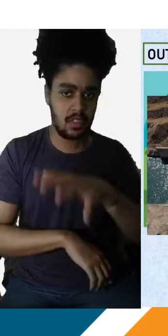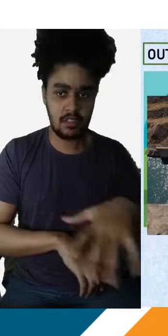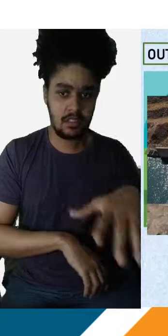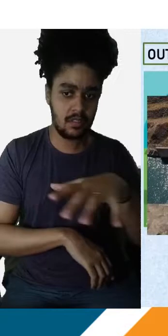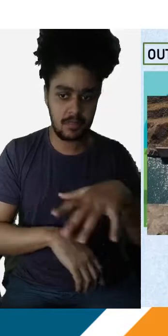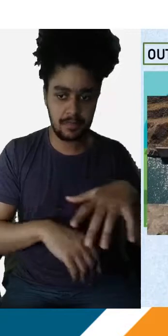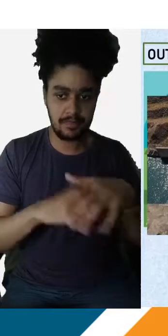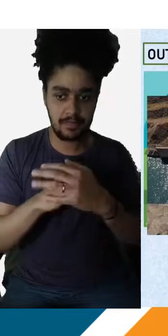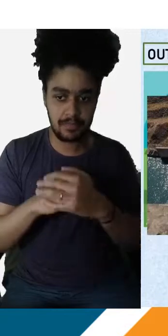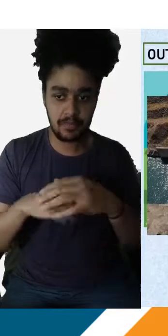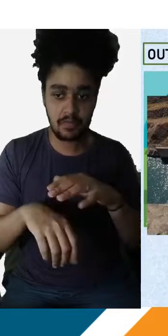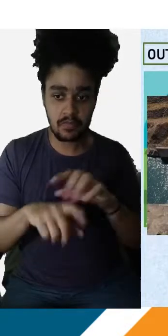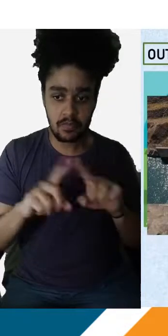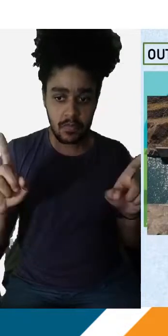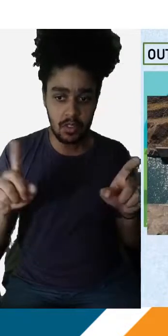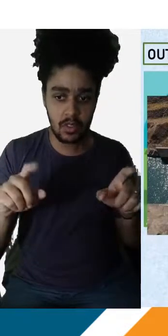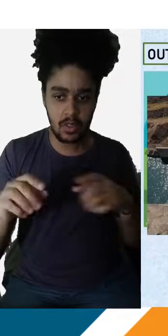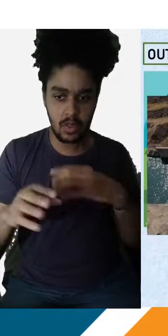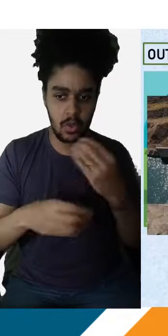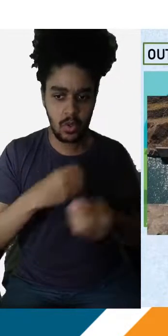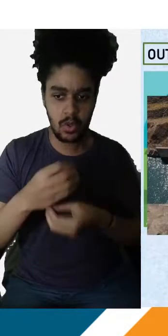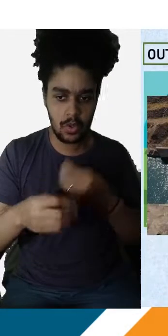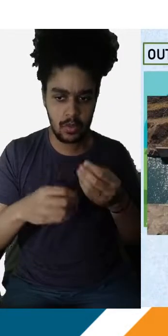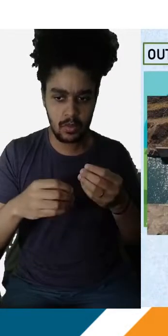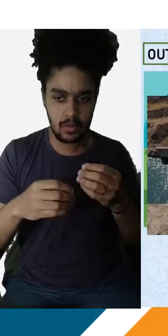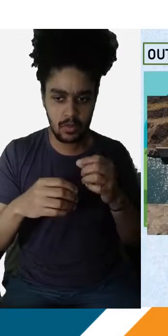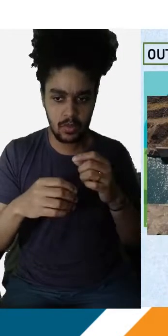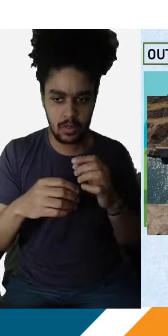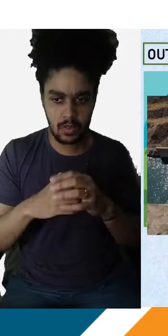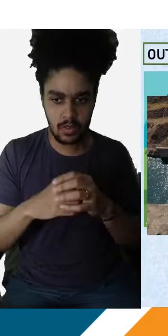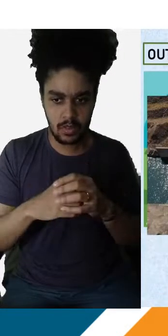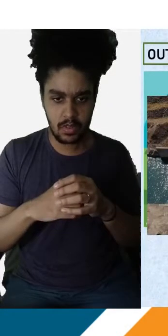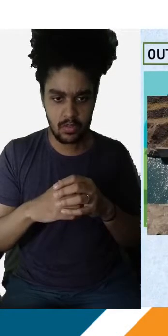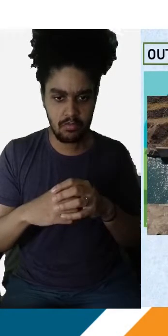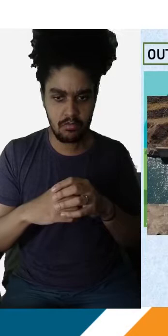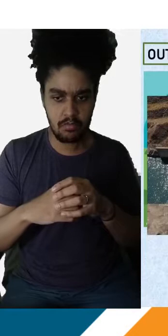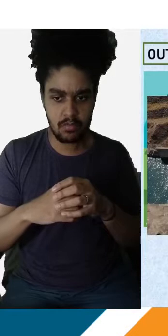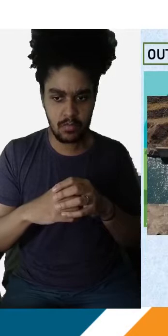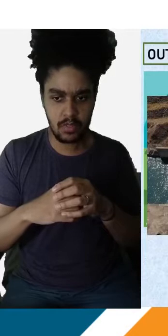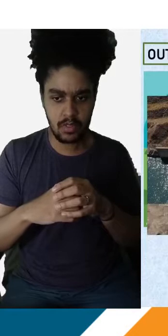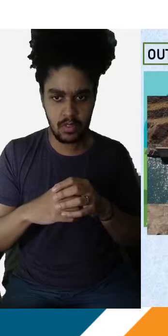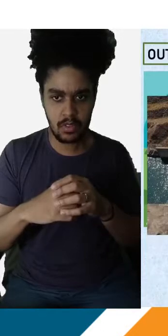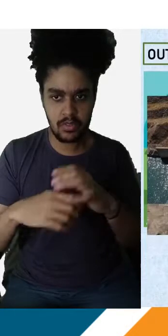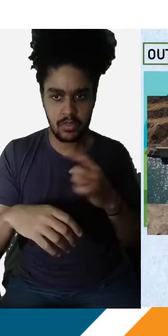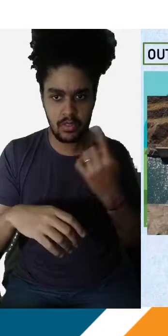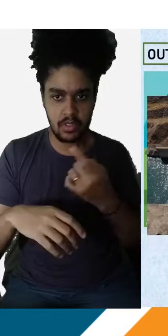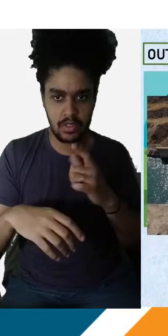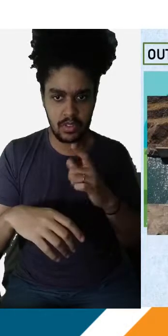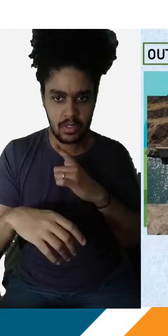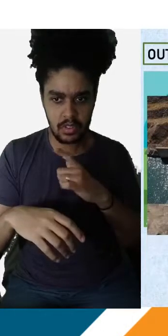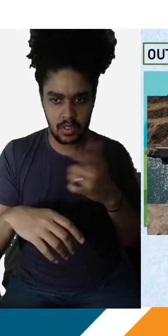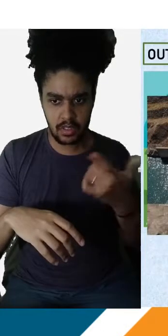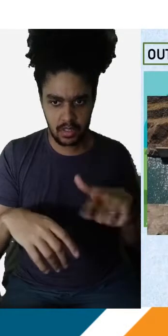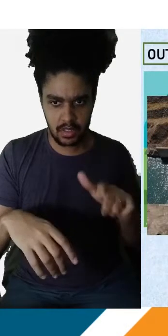sabemos. Mas como a gente se utiliza termos como montante e jusante? Quando a gente tem, novamente, quando a gente